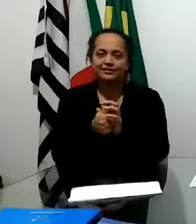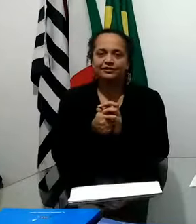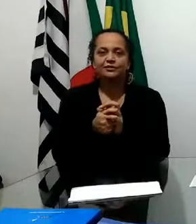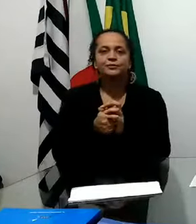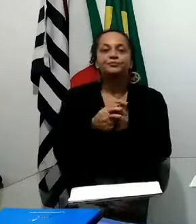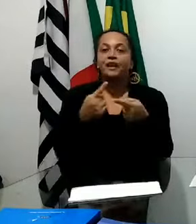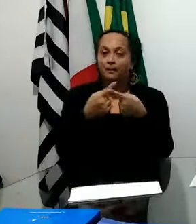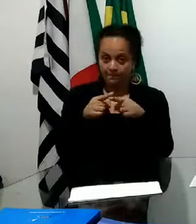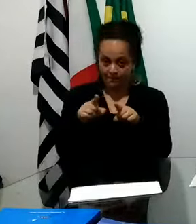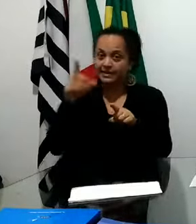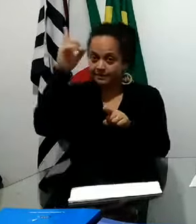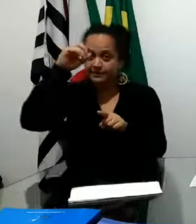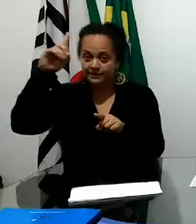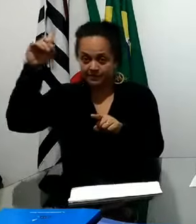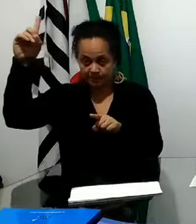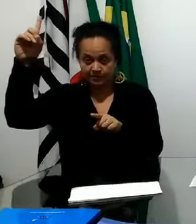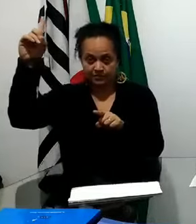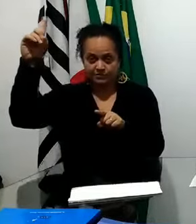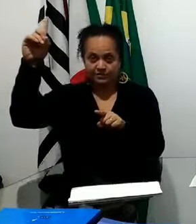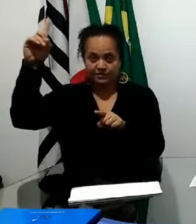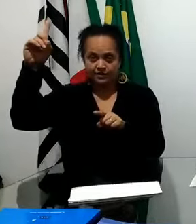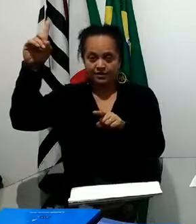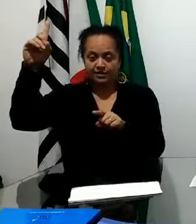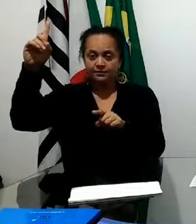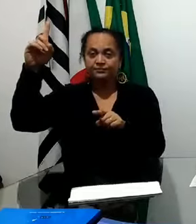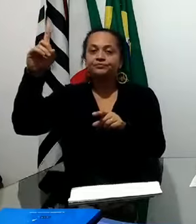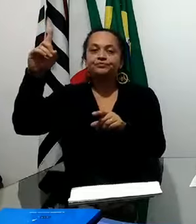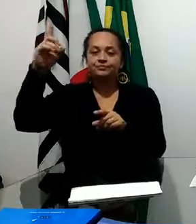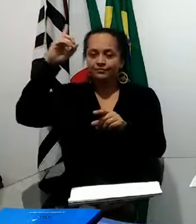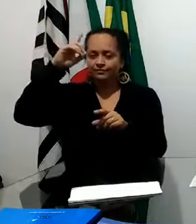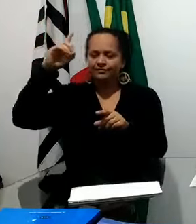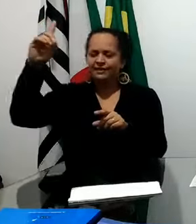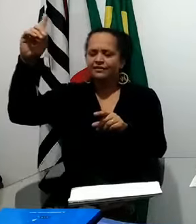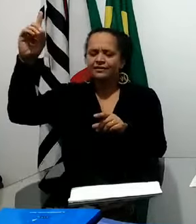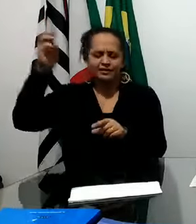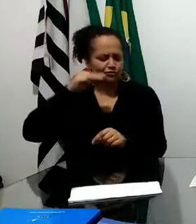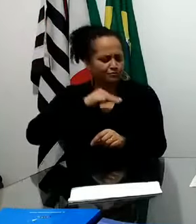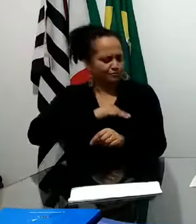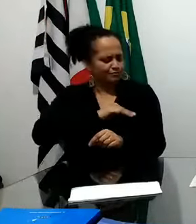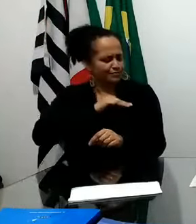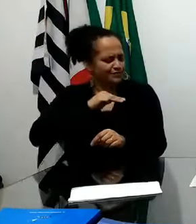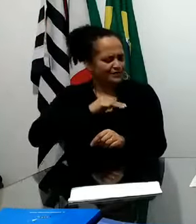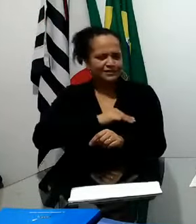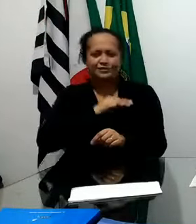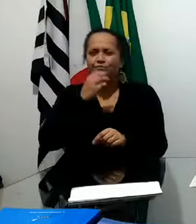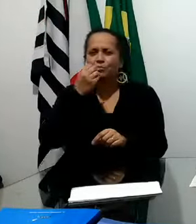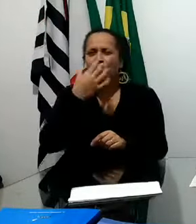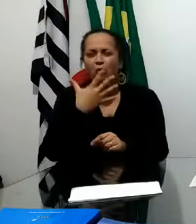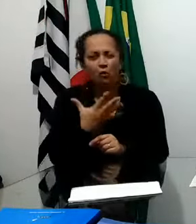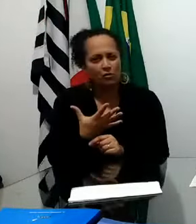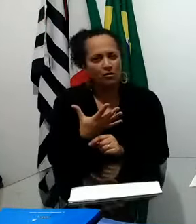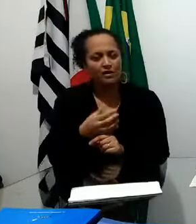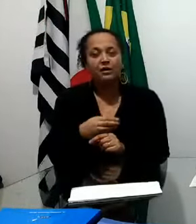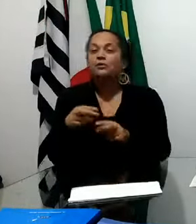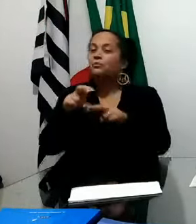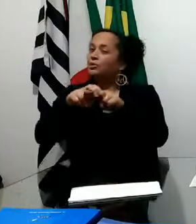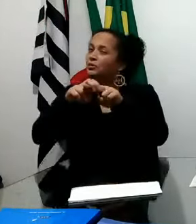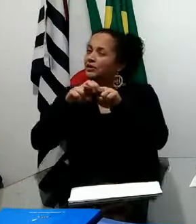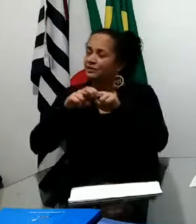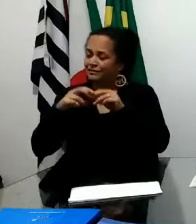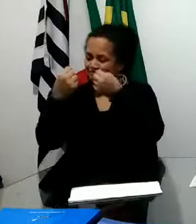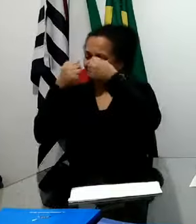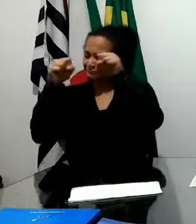diz, mas Deus, sendo rico em misericórdia, por causa do grande amor